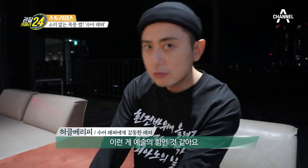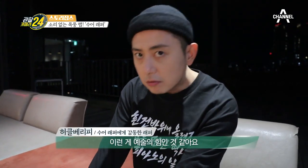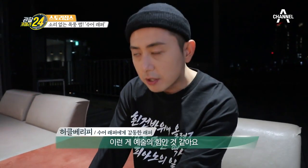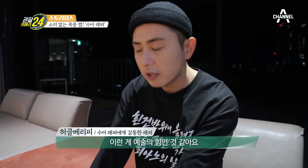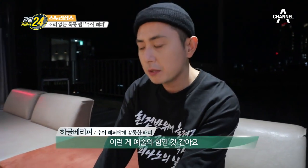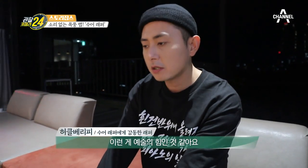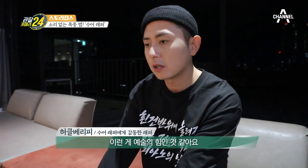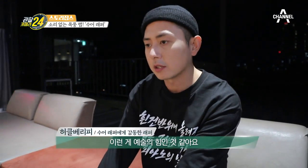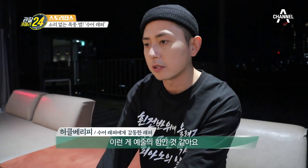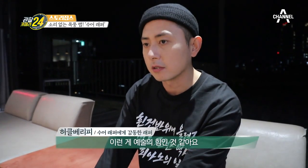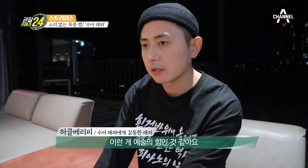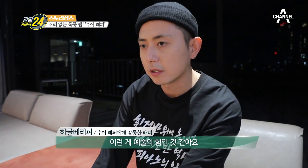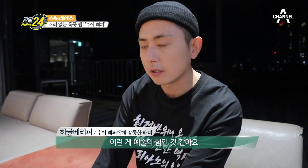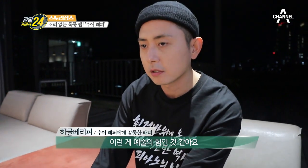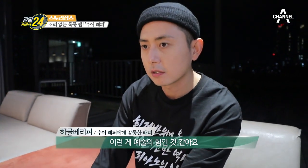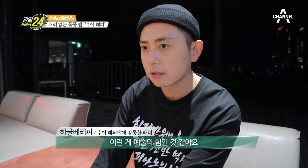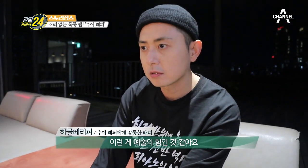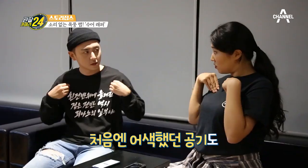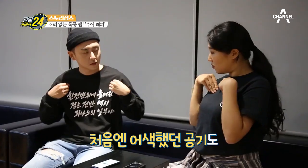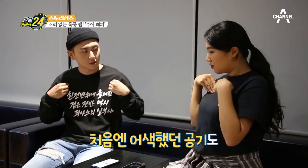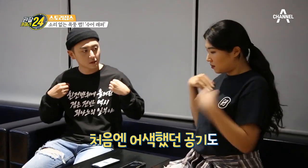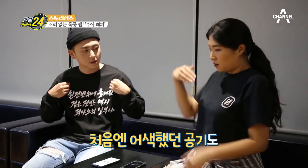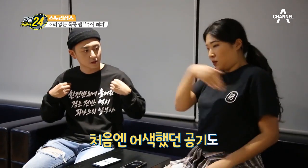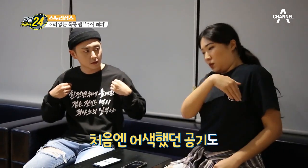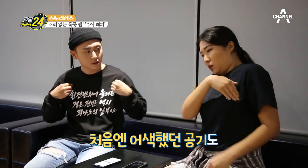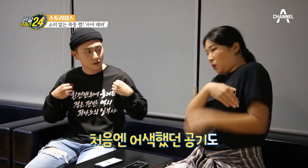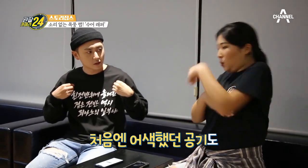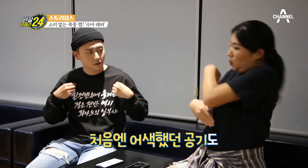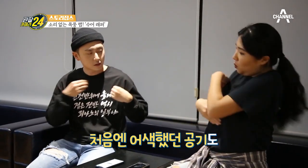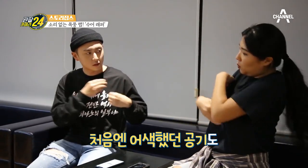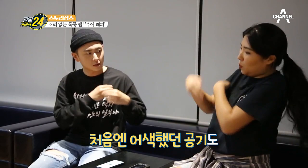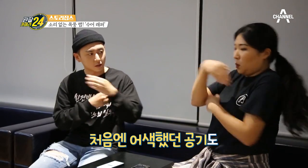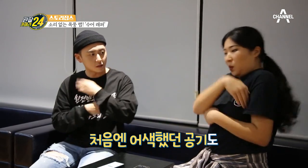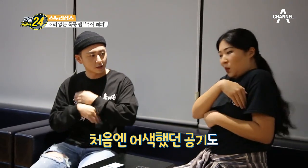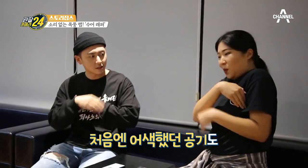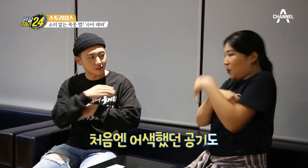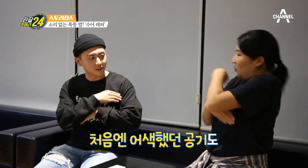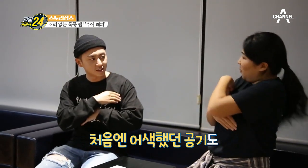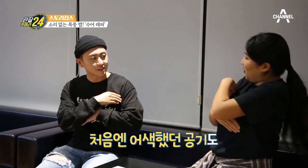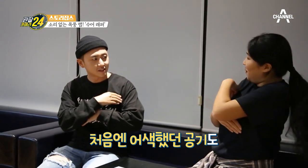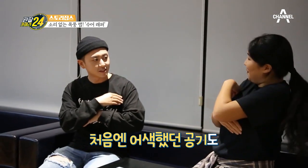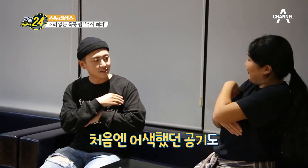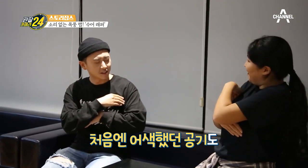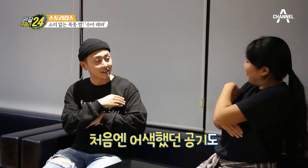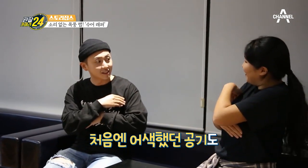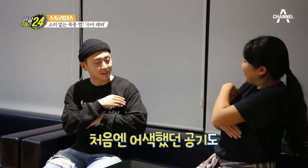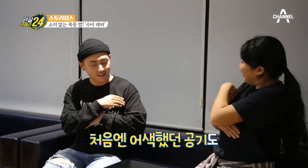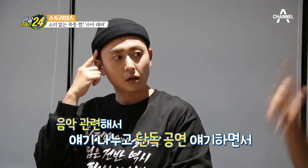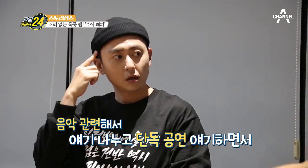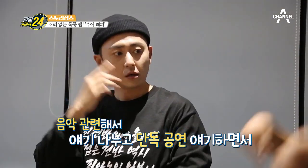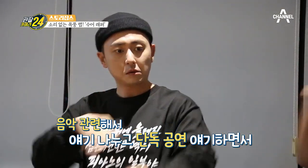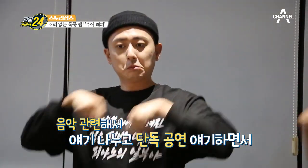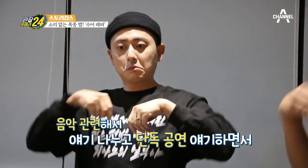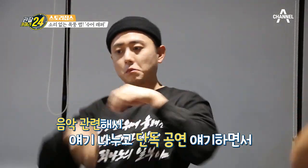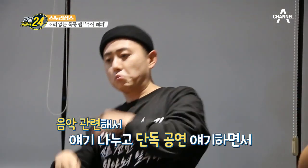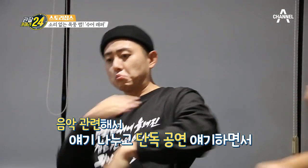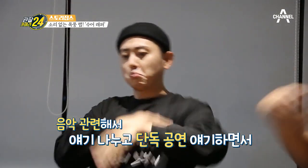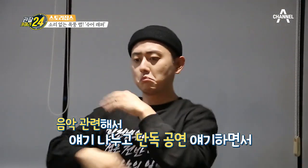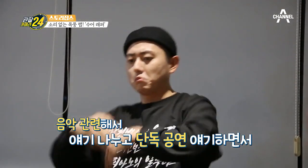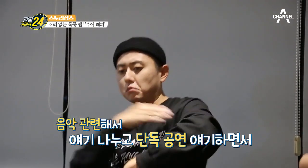예술의 힘인 것 같아요. 네. 처음에 어색한 그런 공기나 이런 것도 음악 관련해서 얘기 나누고